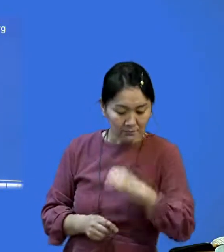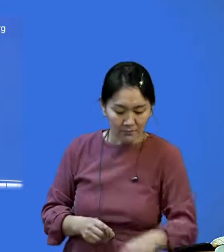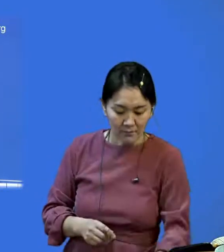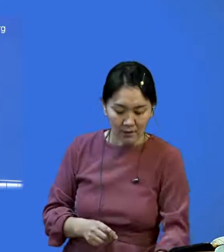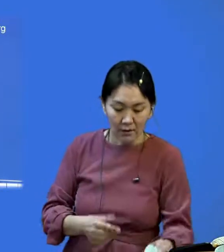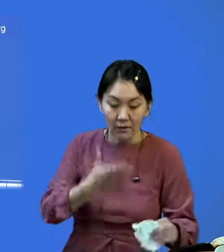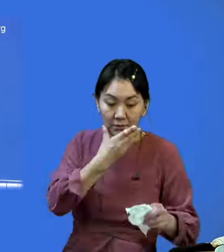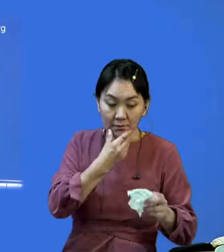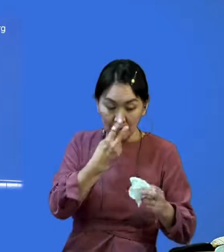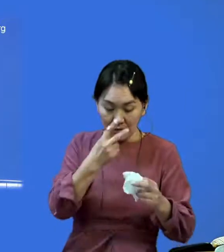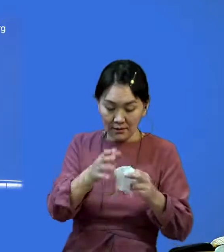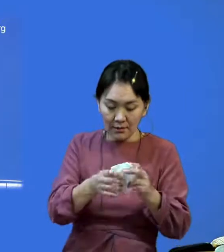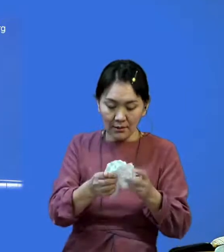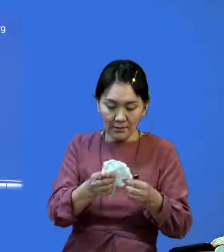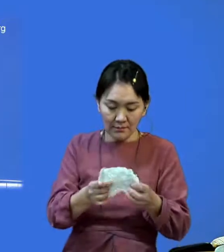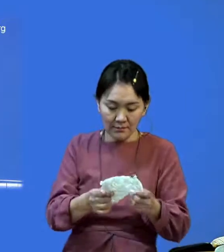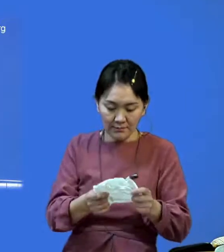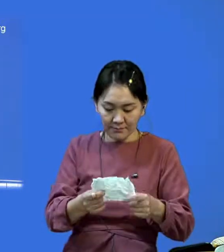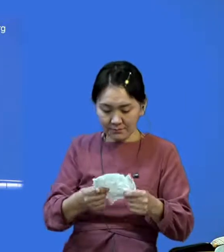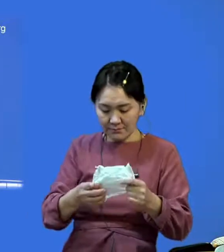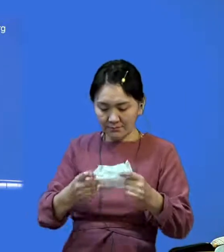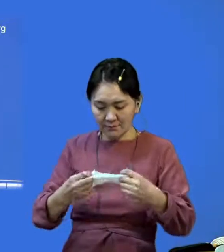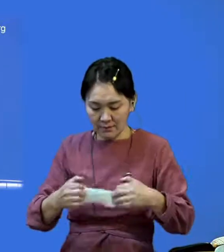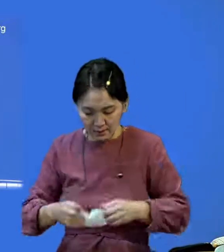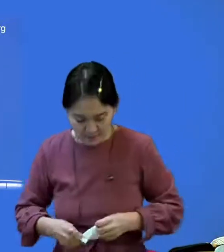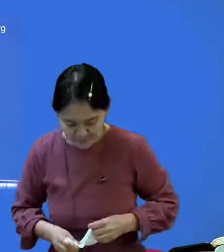Еврей номноос нэг түр хараадах юм.